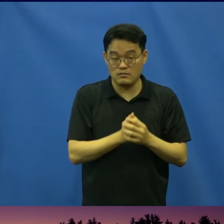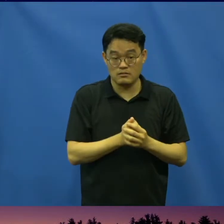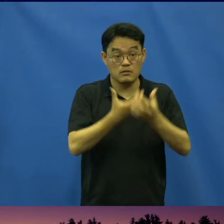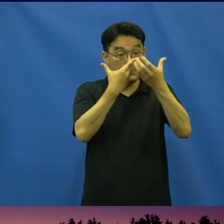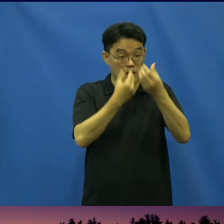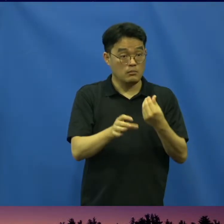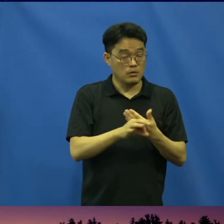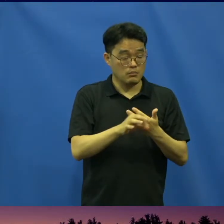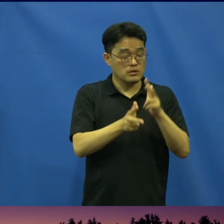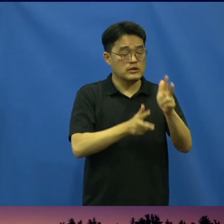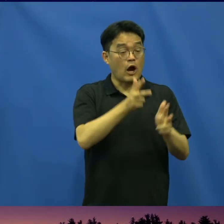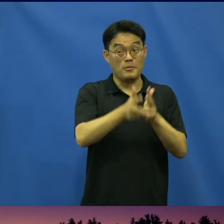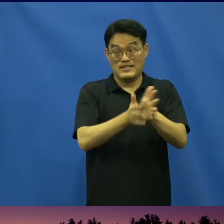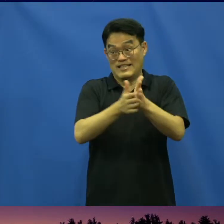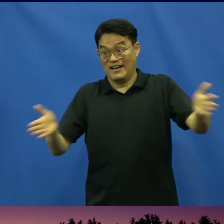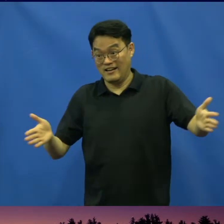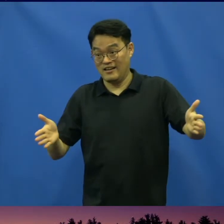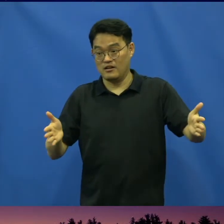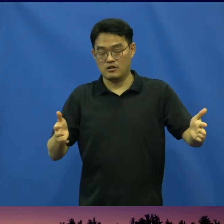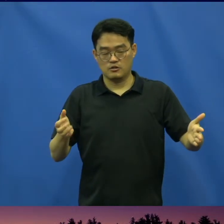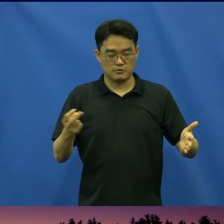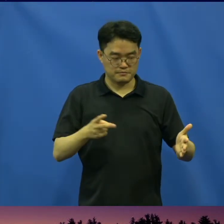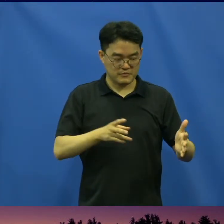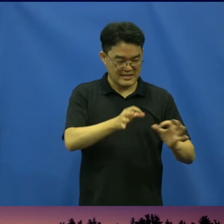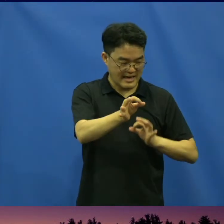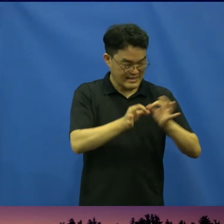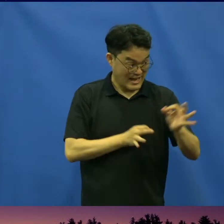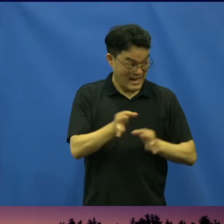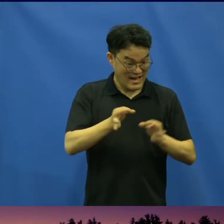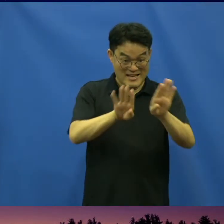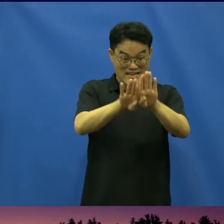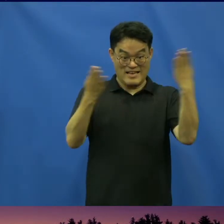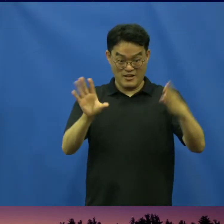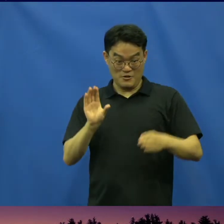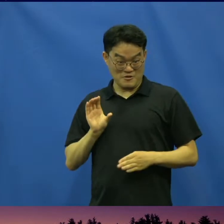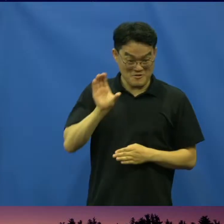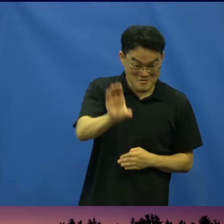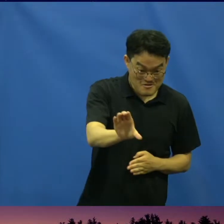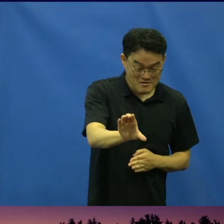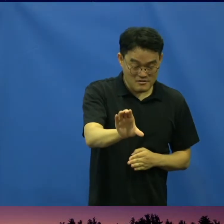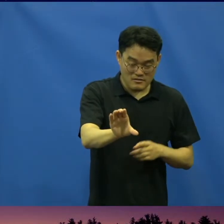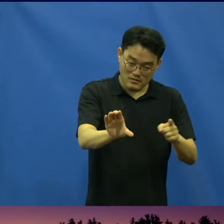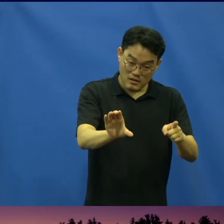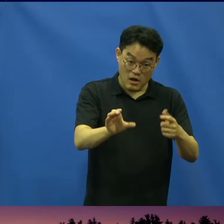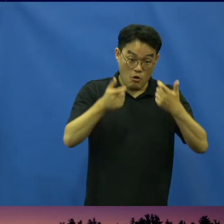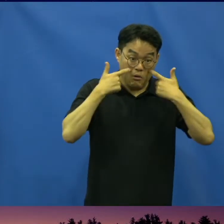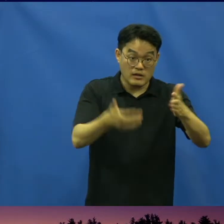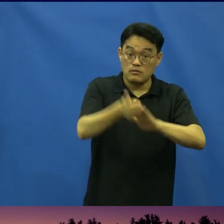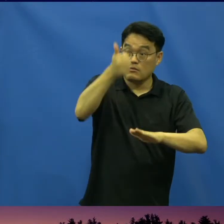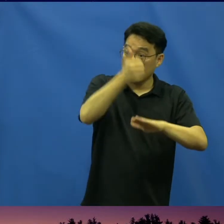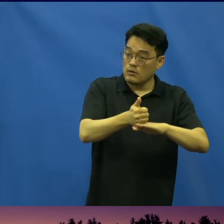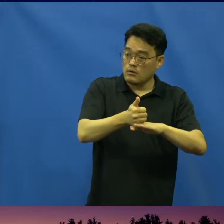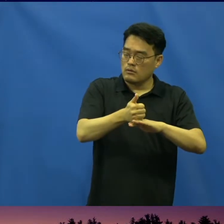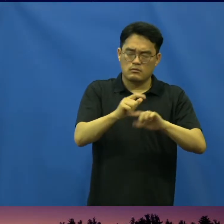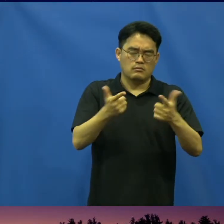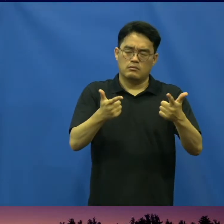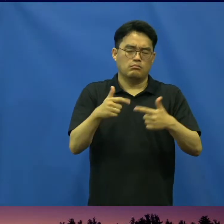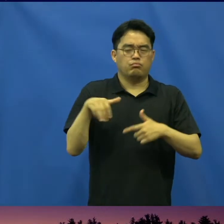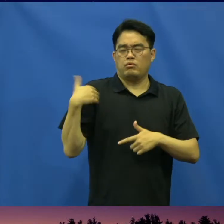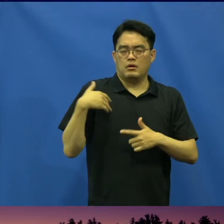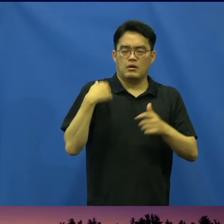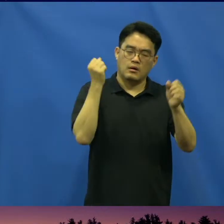사업을 벌이든 공부를 하든 과를 선택하든 직장을 선택 그게 확실하지 않아요. 누구도 몰라요. 그 회사가 망할지